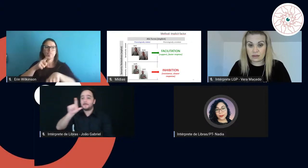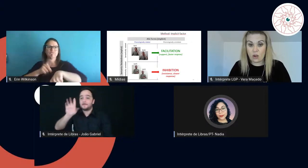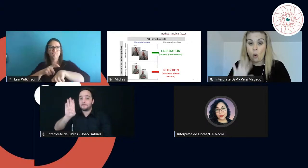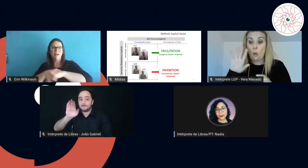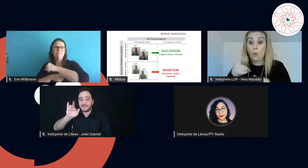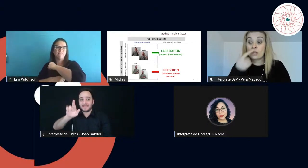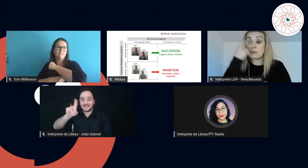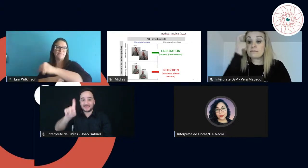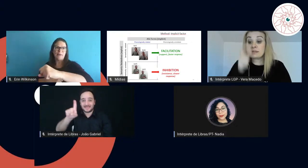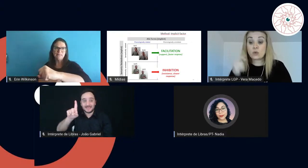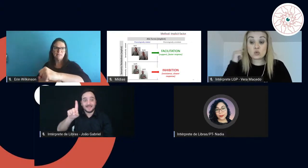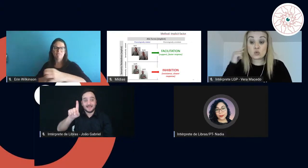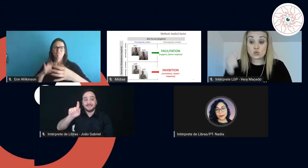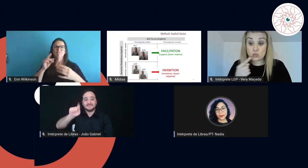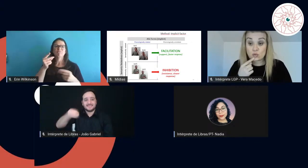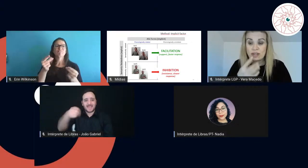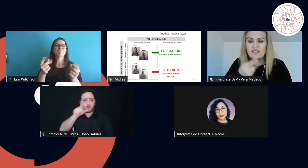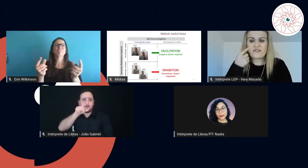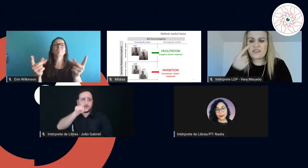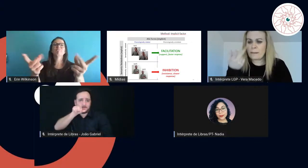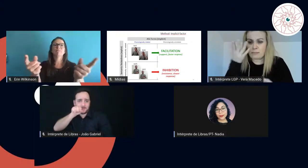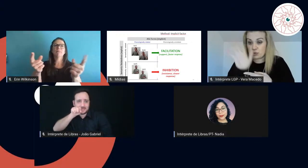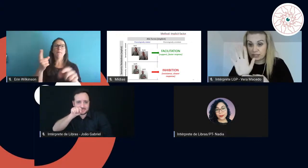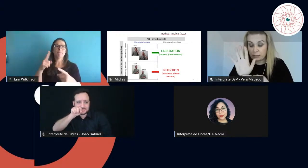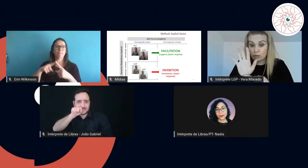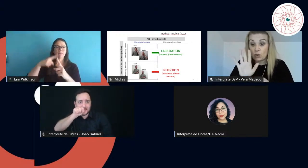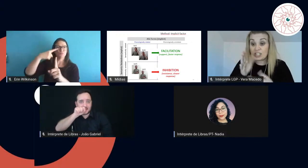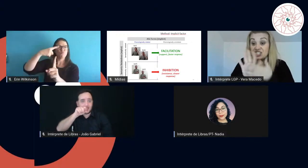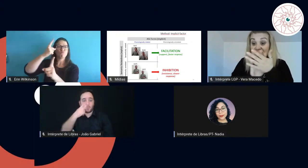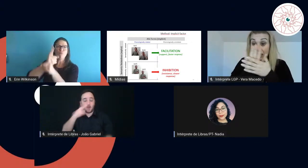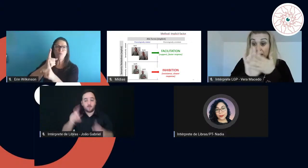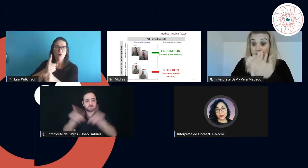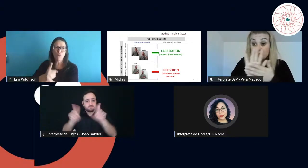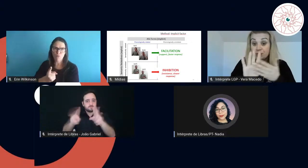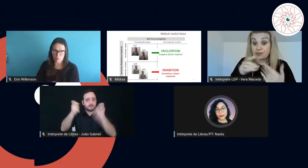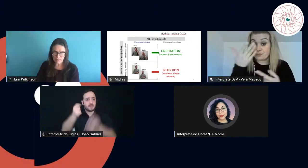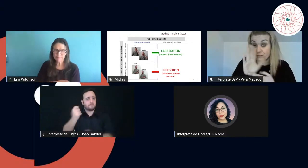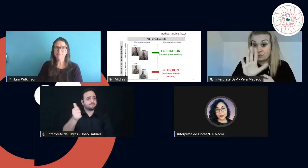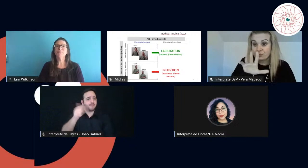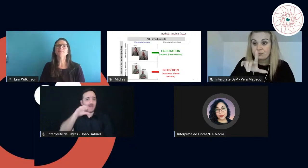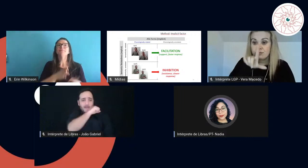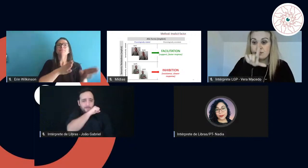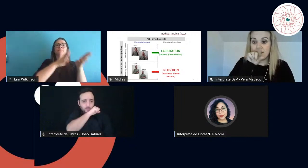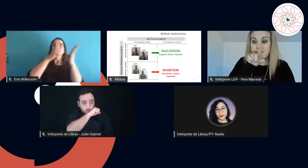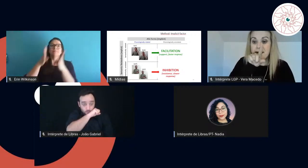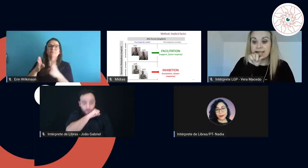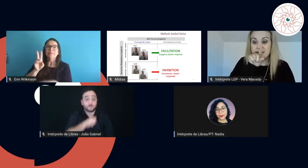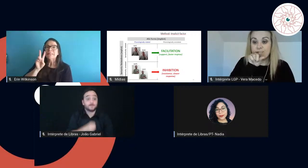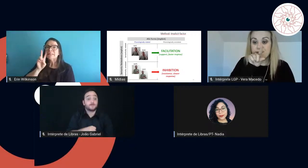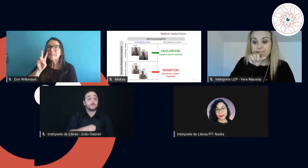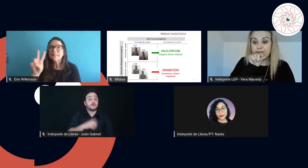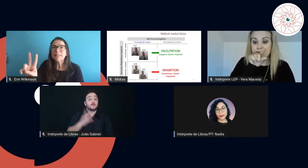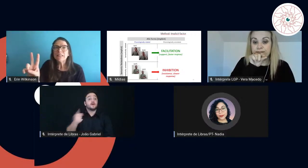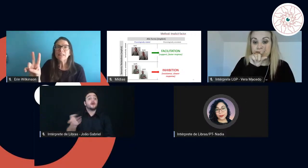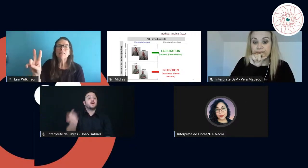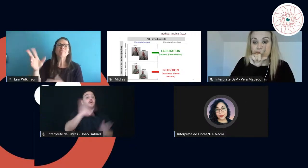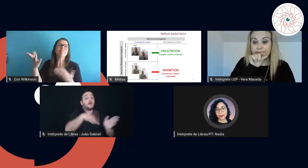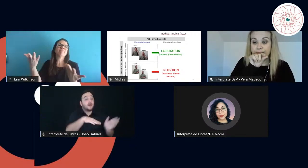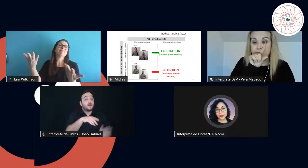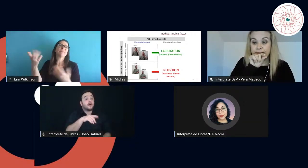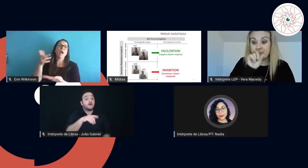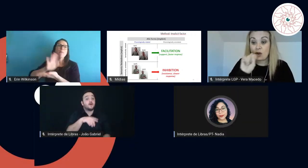Quando uma pessoa surda, ela se depara, por exemplo, com sinal de pássaro,